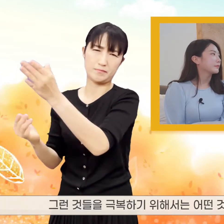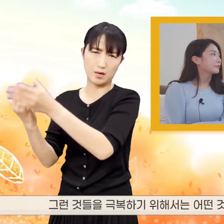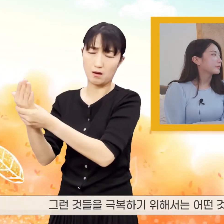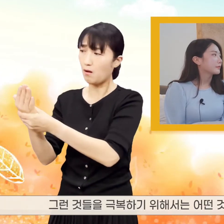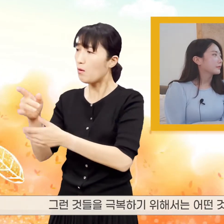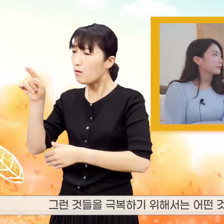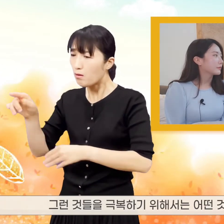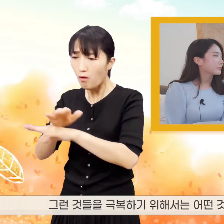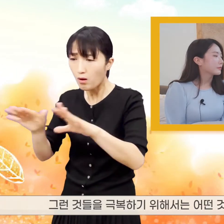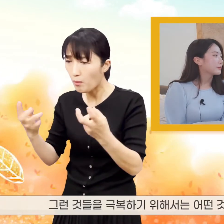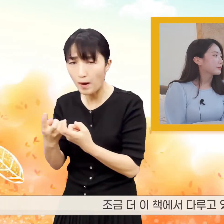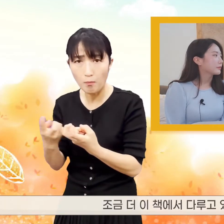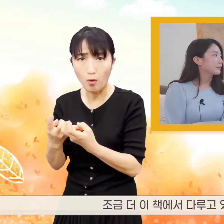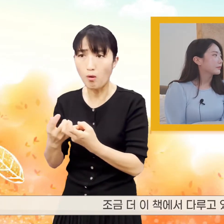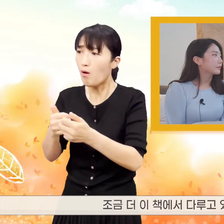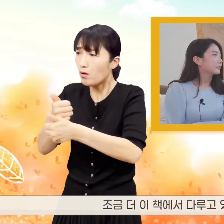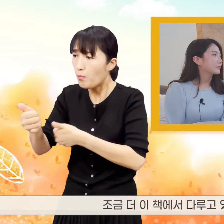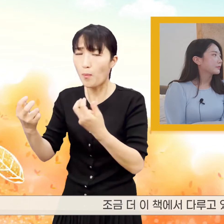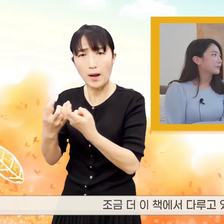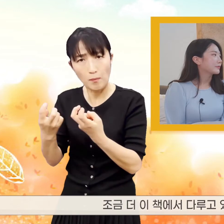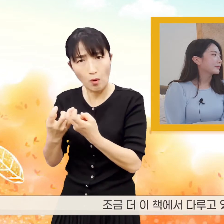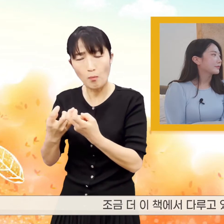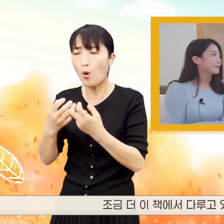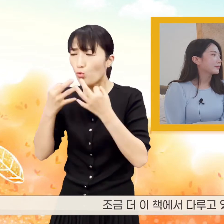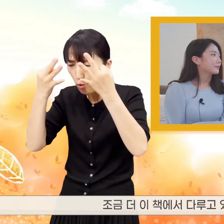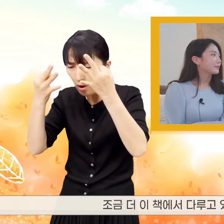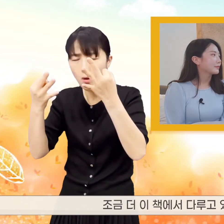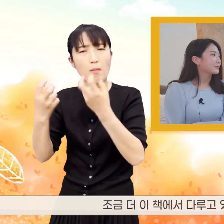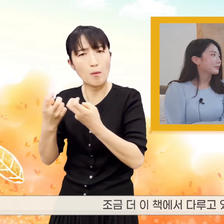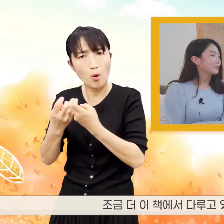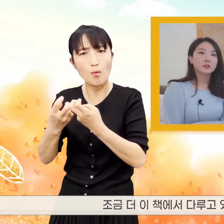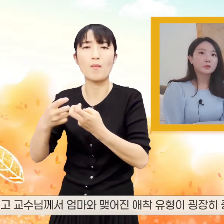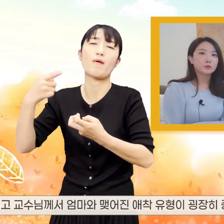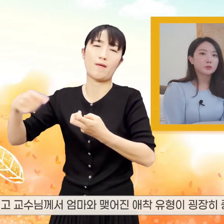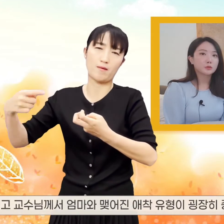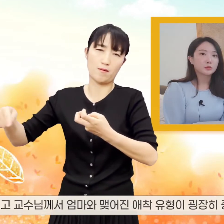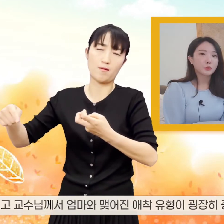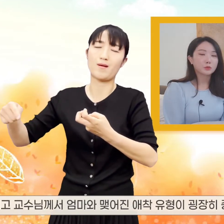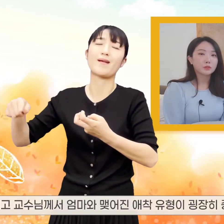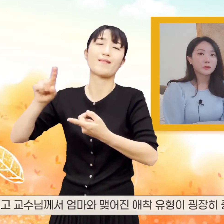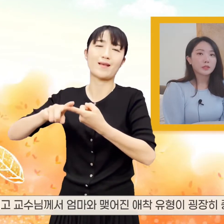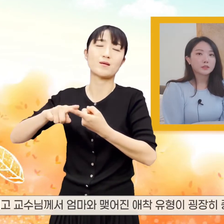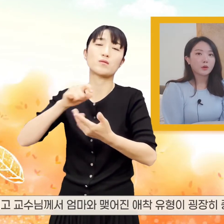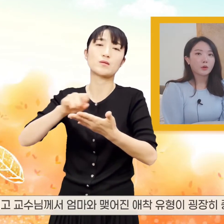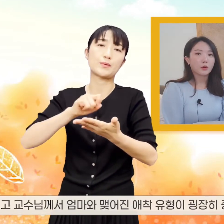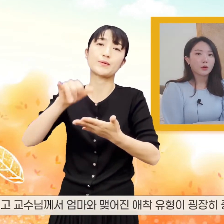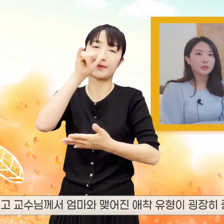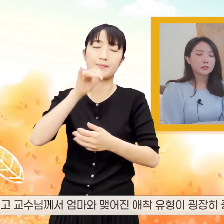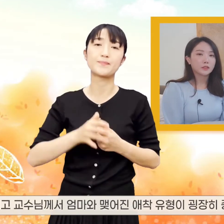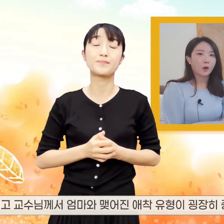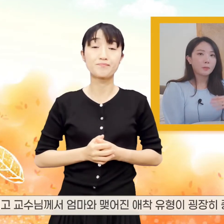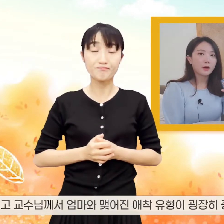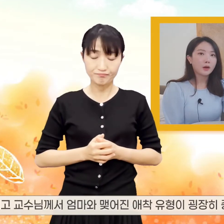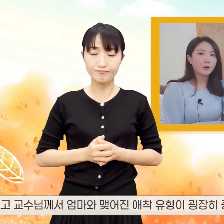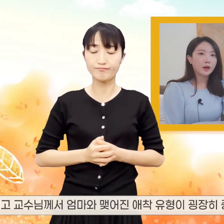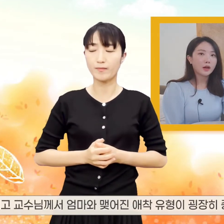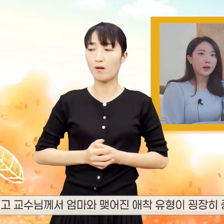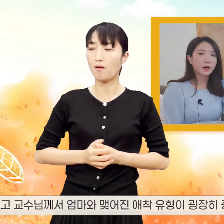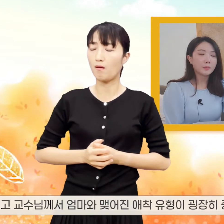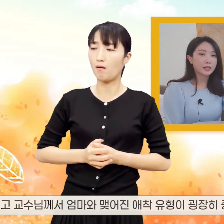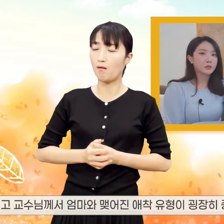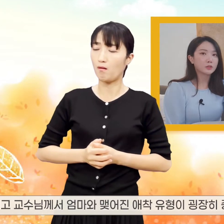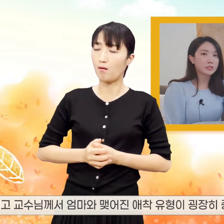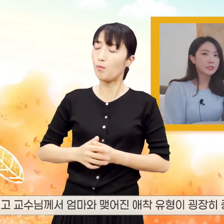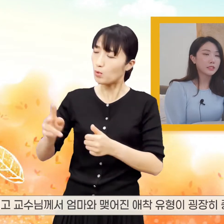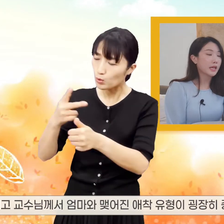어떤 노력이 필요한지, 이런 것들을 제가 조금 더 이 책에서 다루고 있습니다. 그리고 교수님께서 네. 그